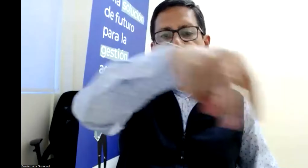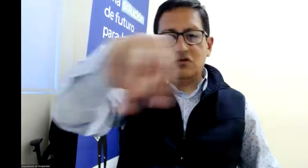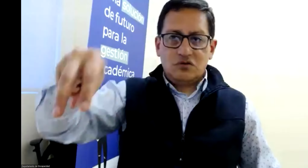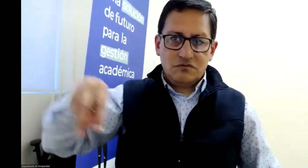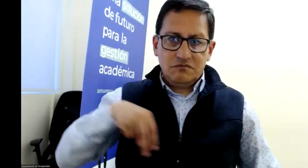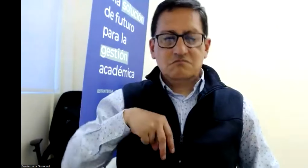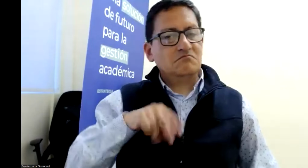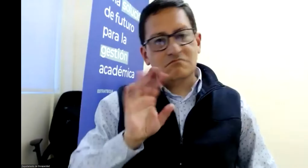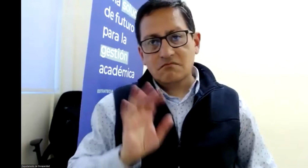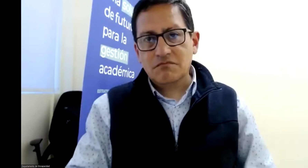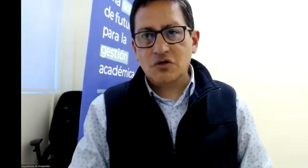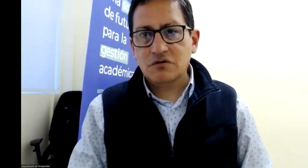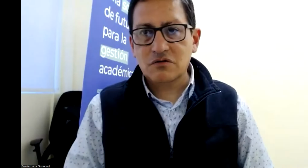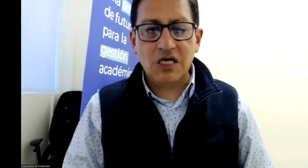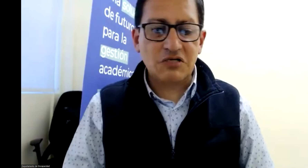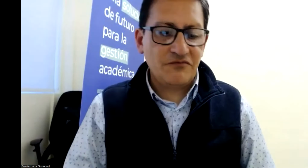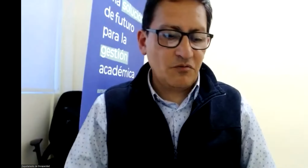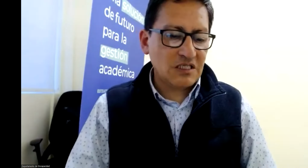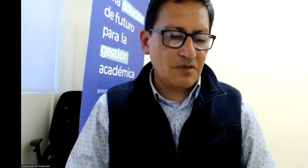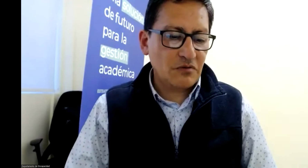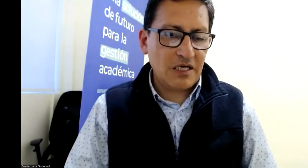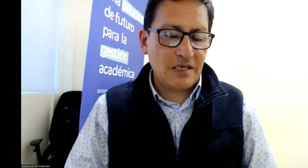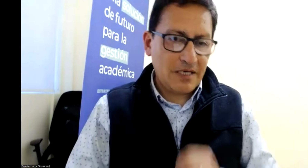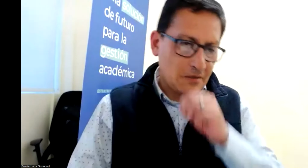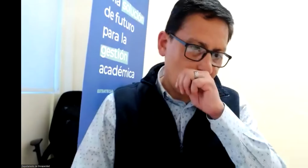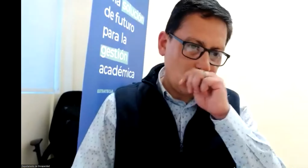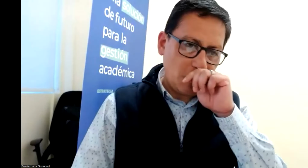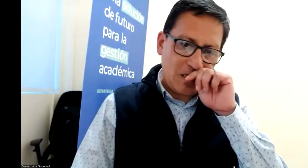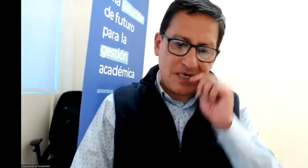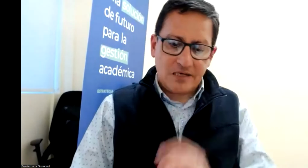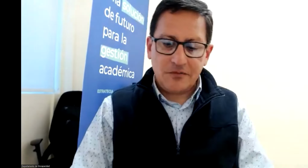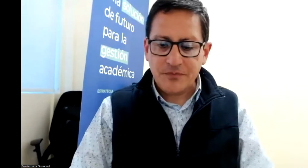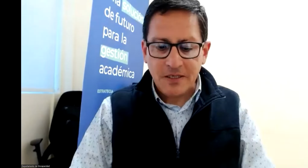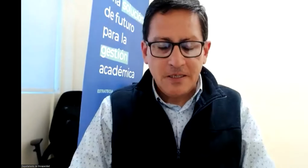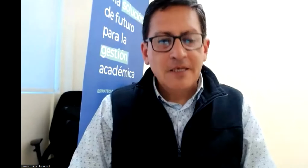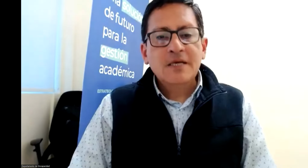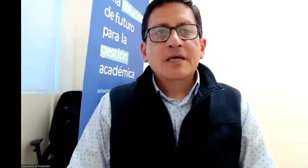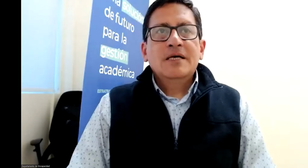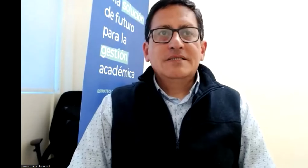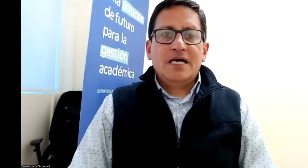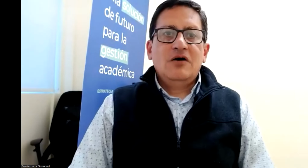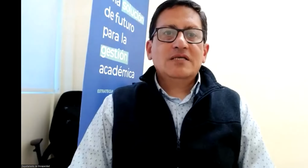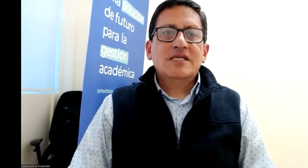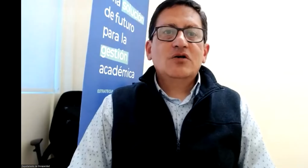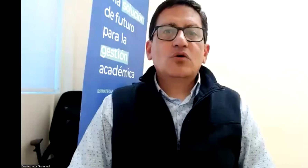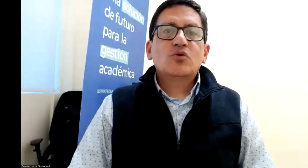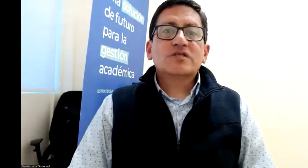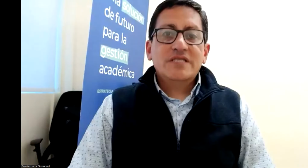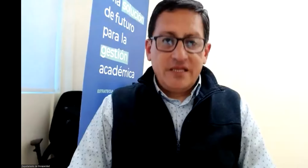nosotros pero todas las otras formas también son válidas para explicar ya ahora si digo usted